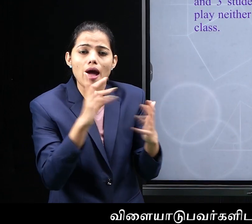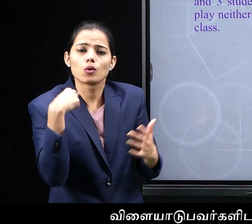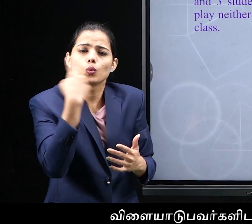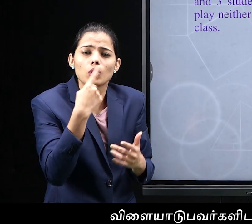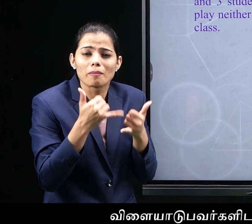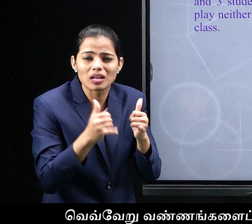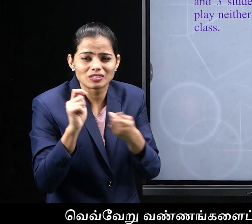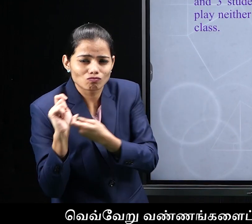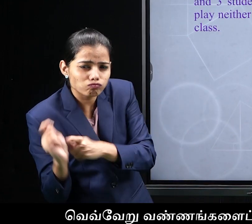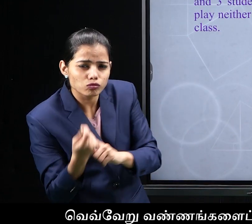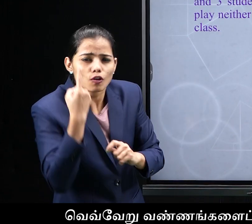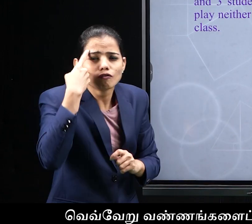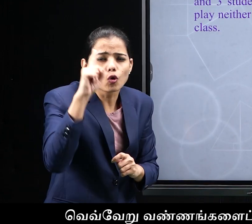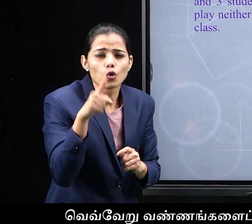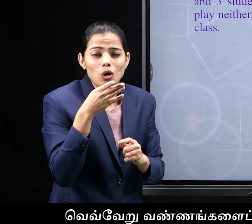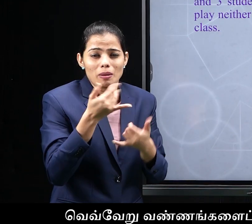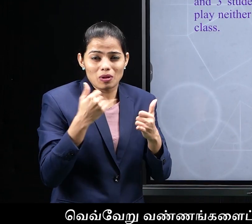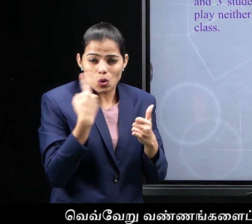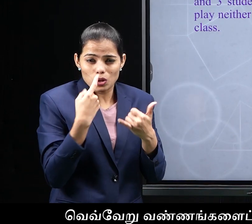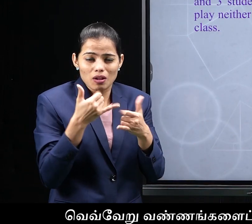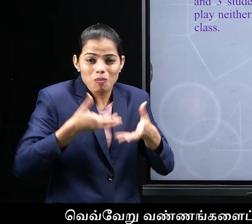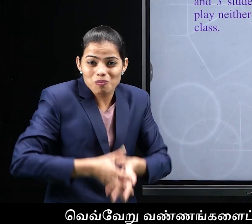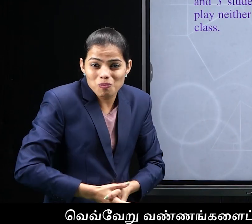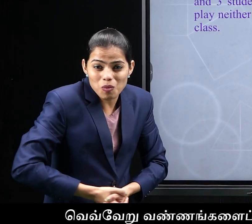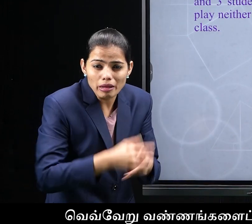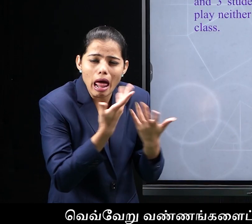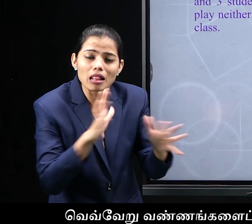காட்டவோ வெவ்வேறு வண்ணங்களை பயன்படுத்த வேண்டிய அவசியம் இல்லை.